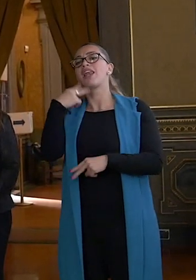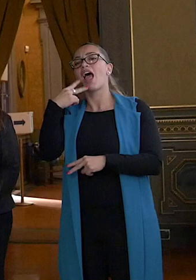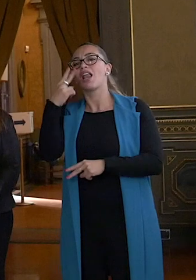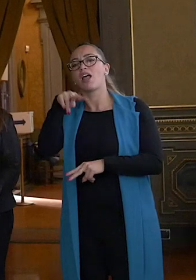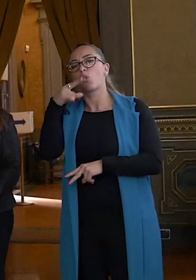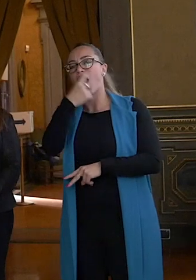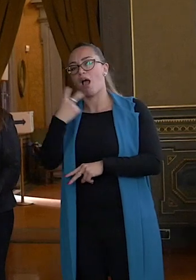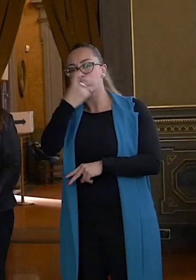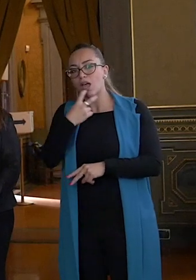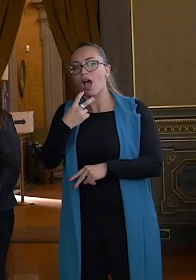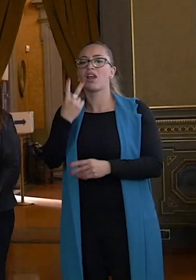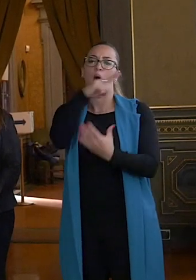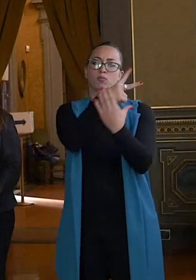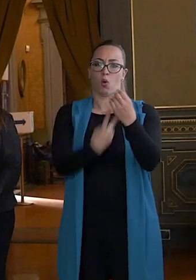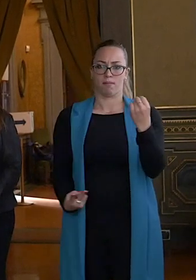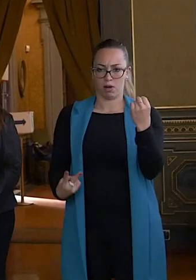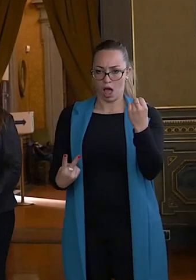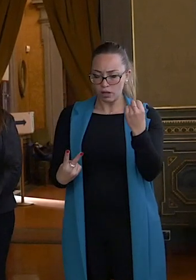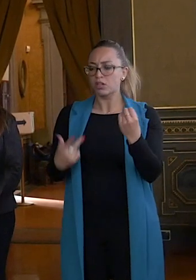bimodale e ad oggi abbiamo degli ottimi risultati